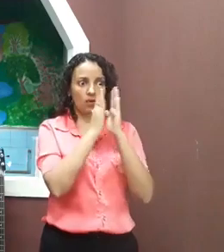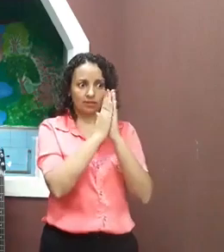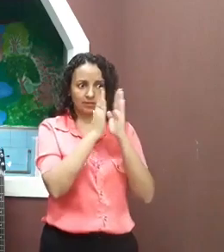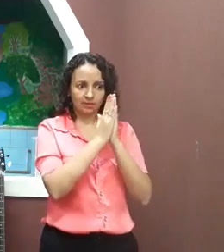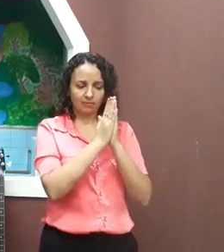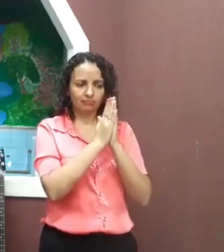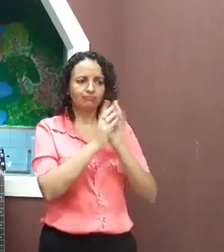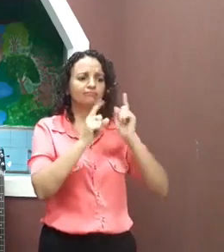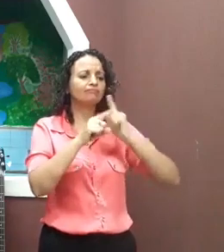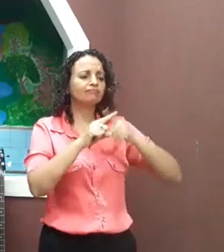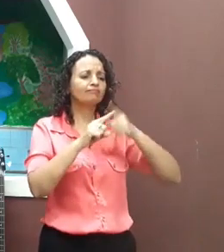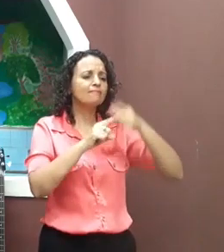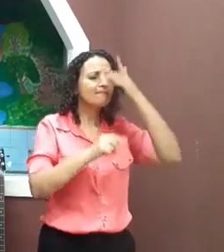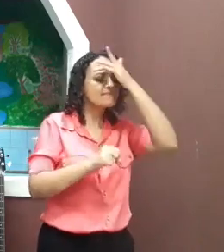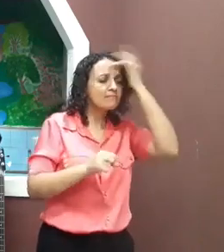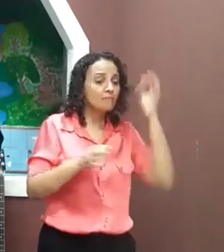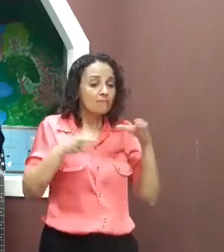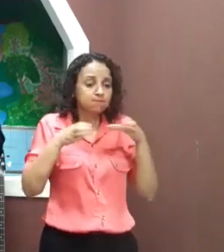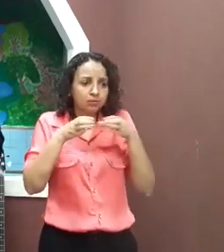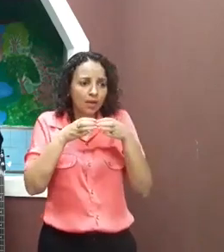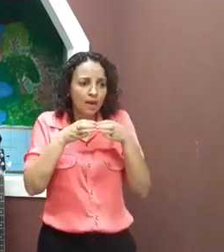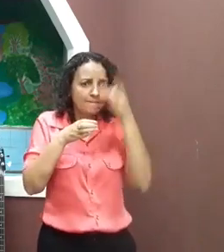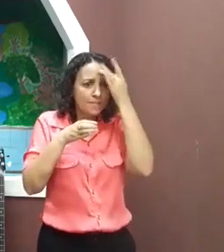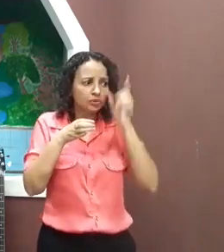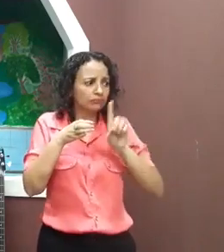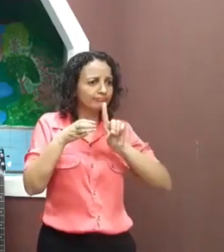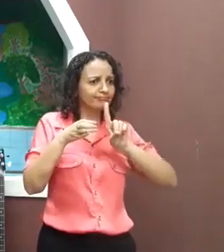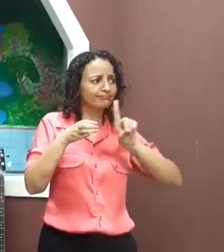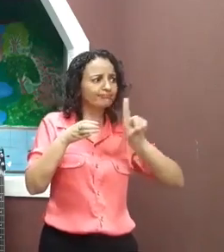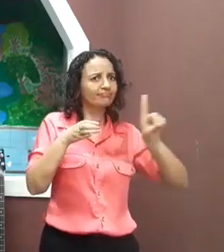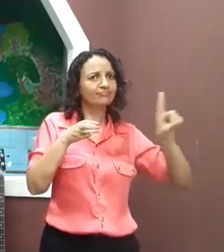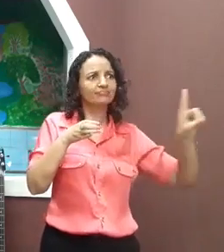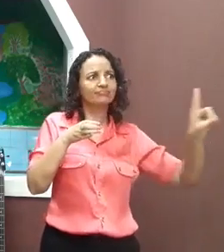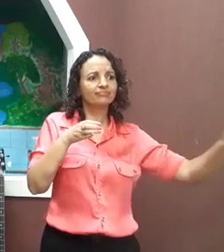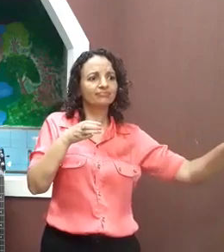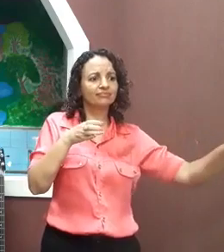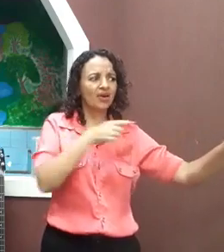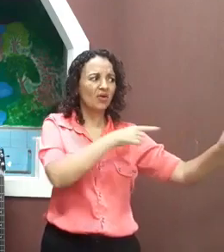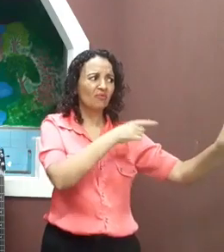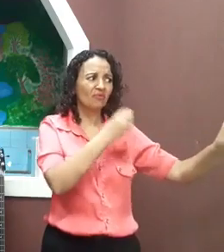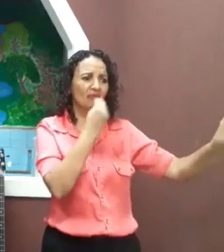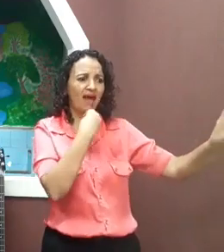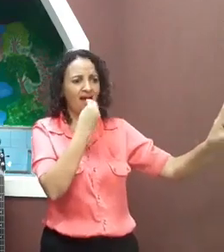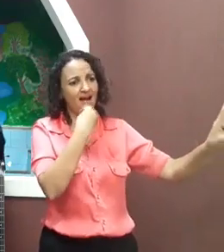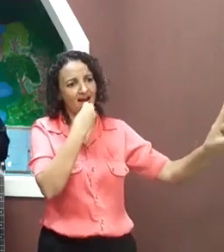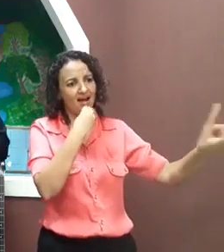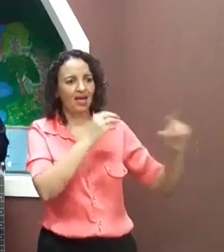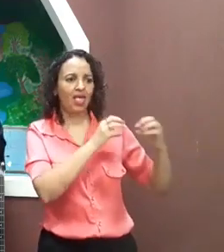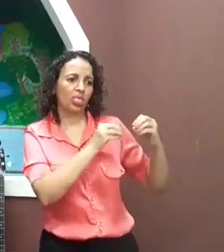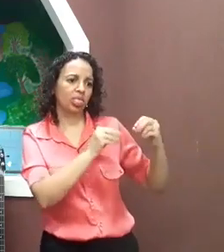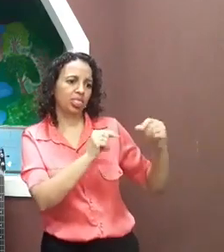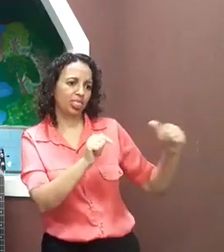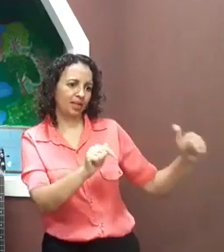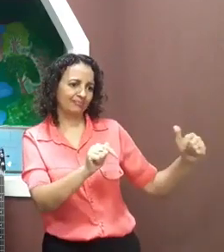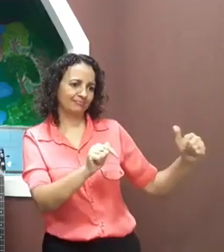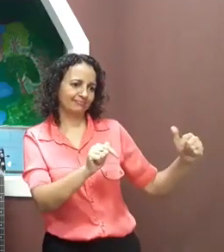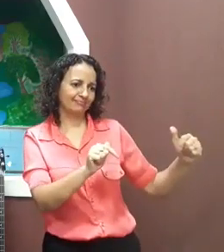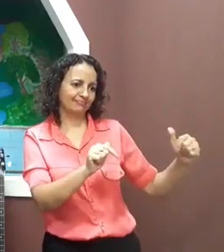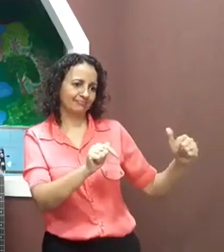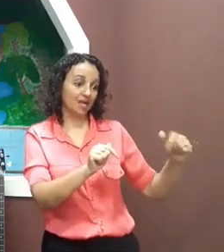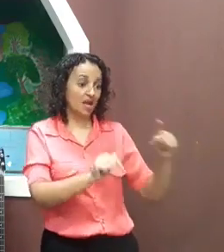rebanho, aquele que sai do meio da congregação, ele perde essa grande proteção, além de outras.